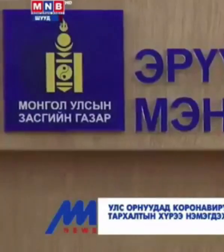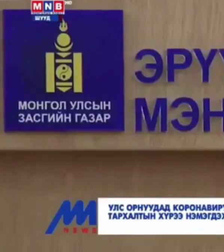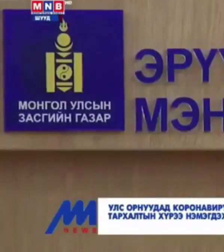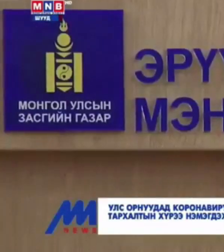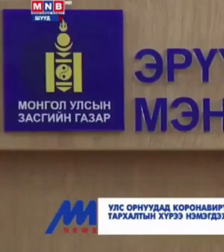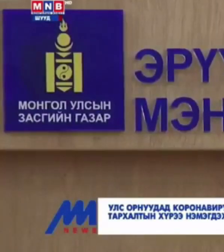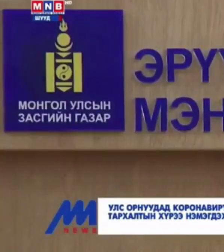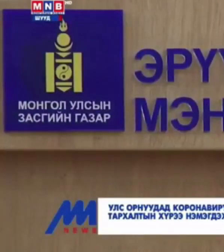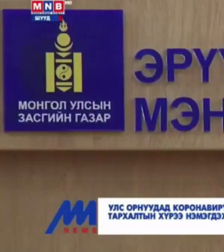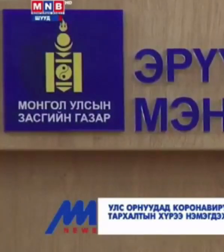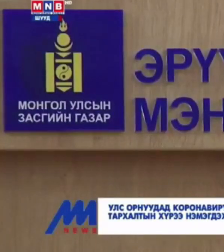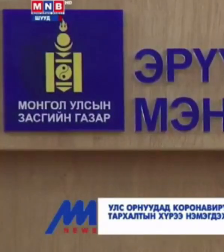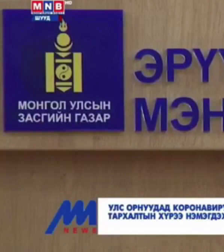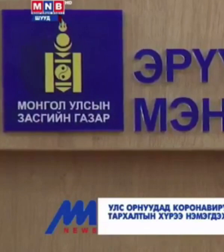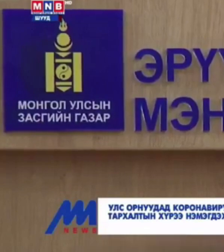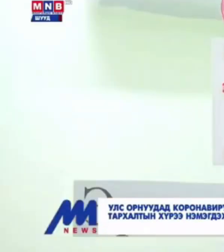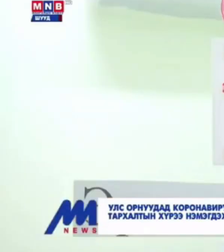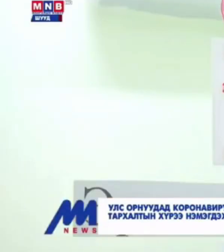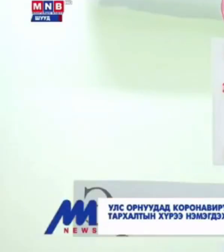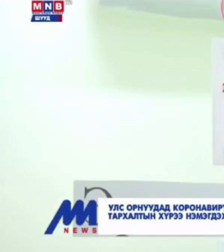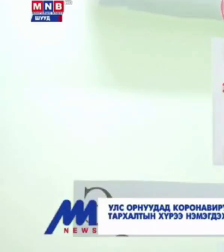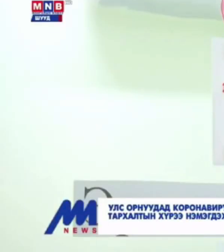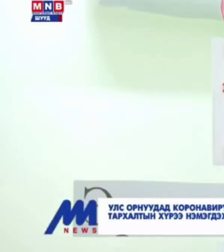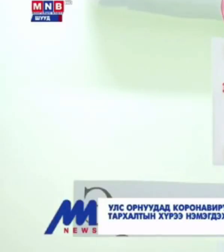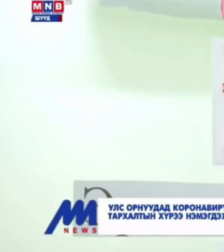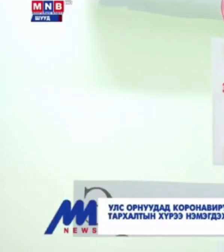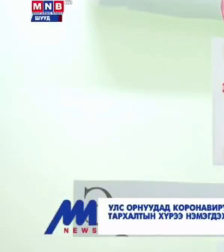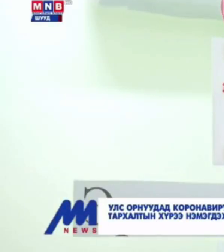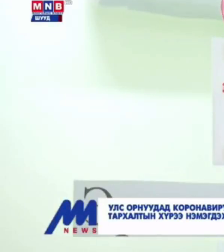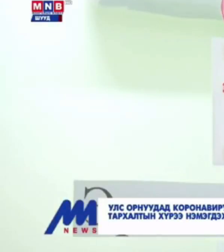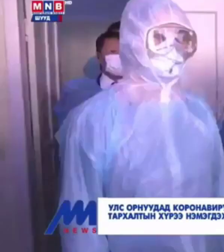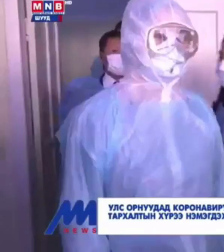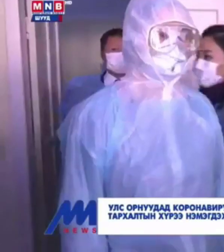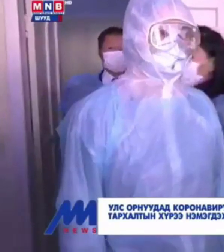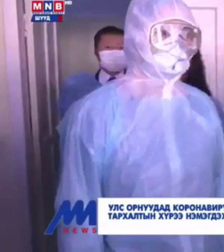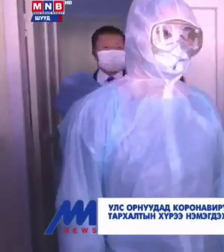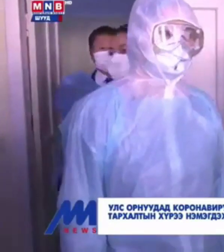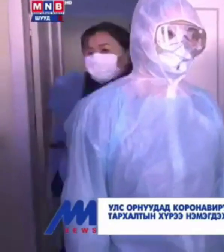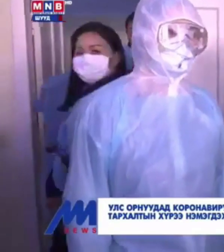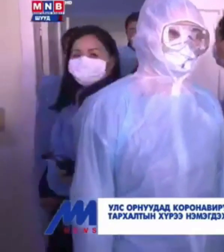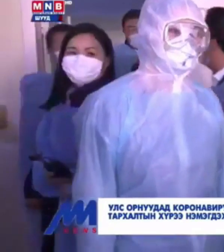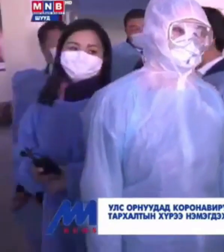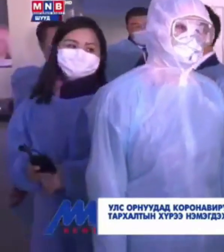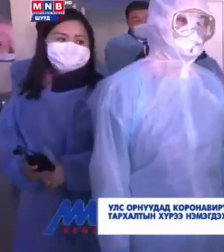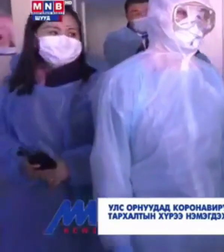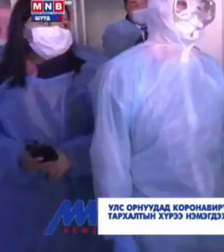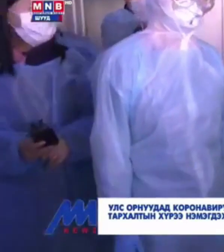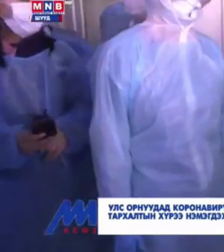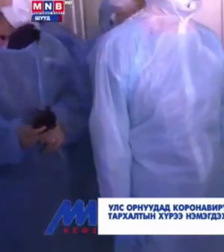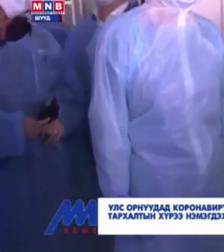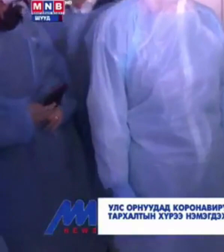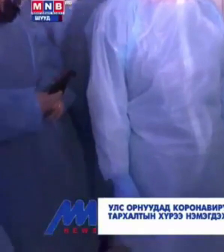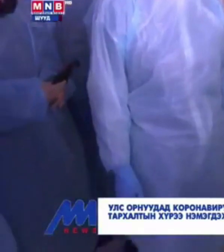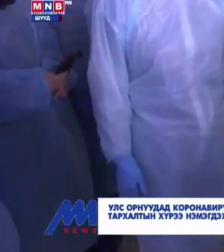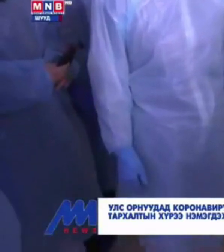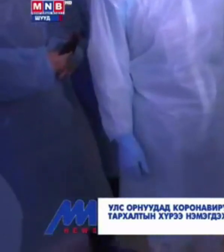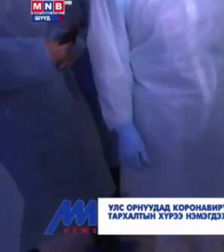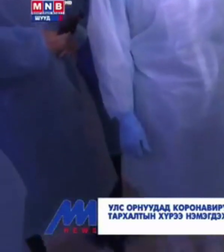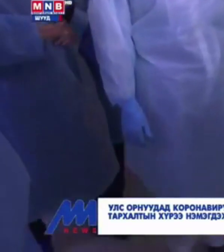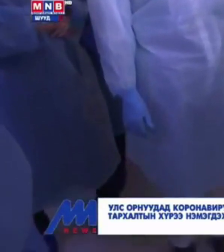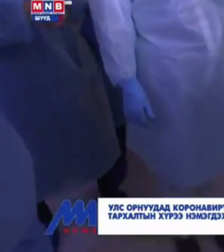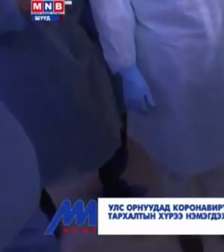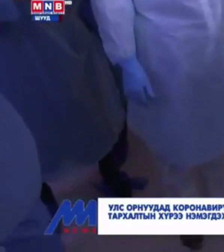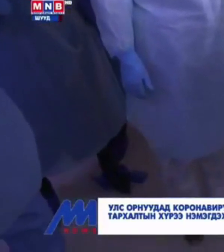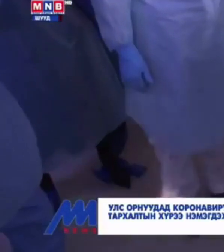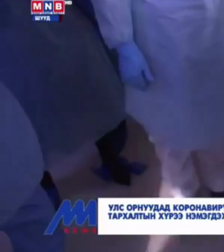бас зарим аймаг орон нутагт ажиллах чиглэлтэй байгаа тухай яригдж байгаа. За мөн эрүүл мэндийн байгууллагын зарим төлөөллийн бүрэлдэхүүн